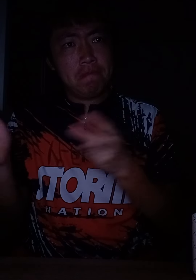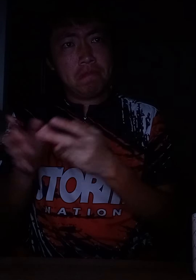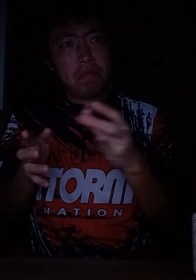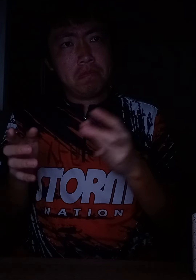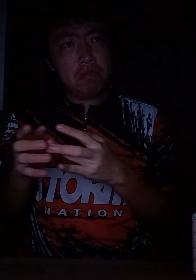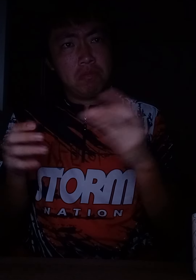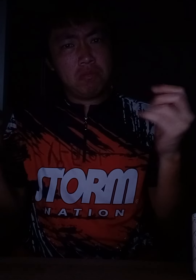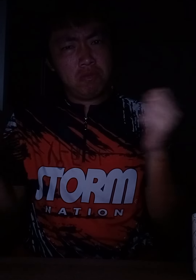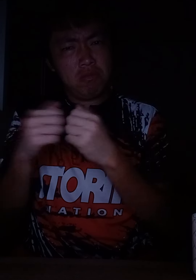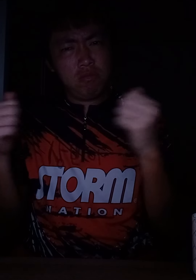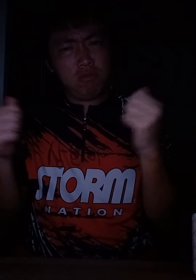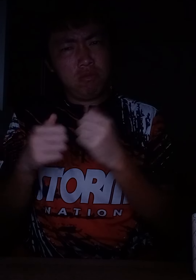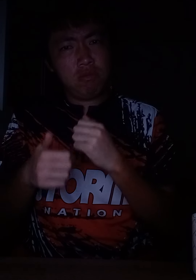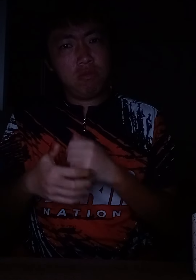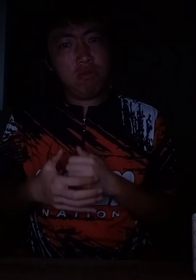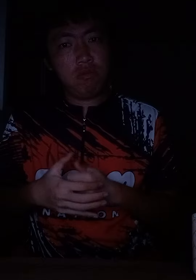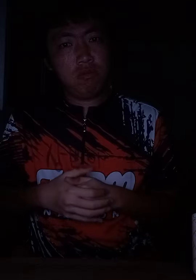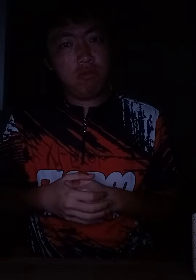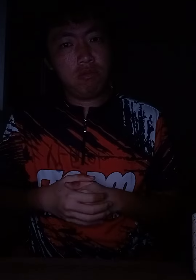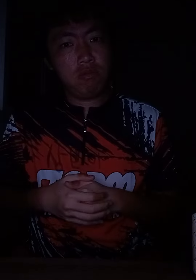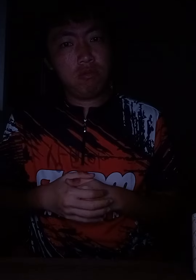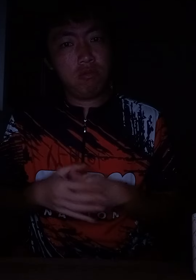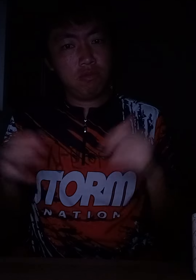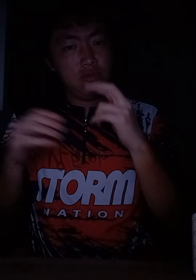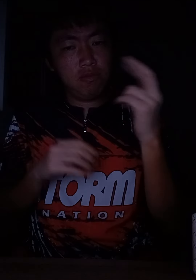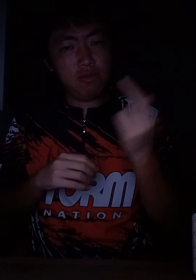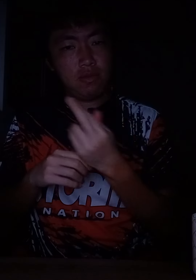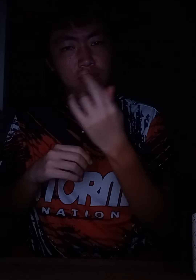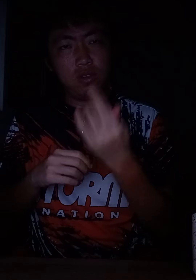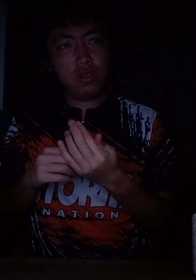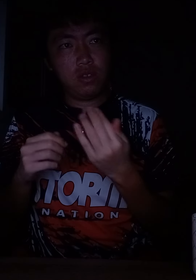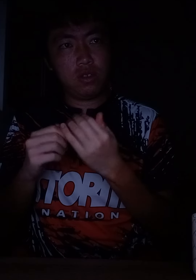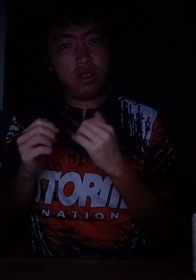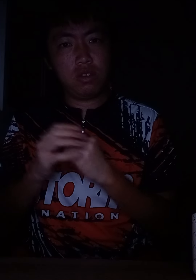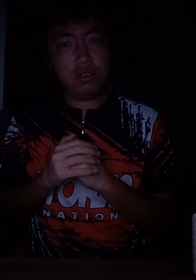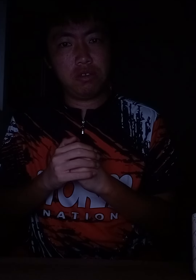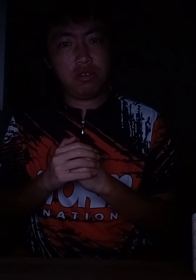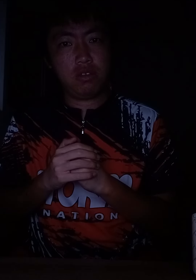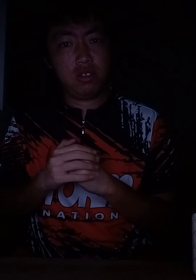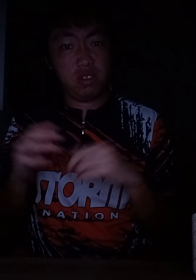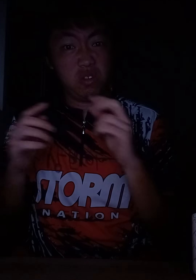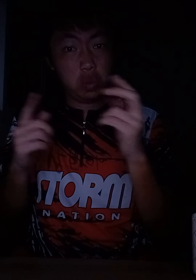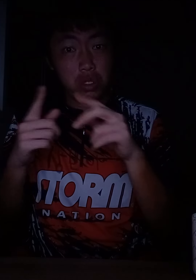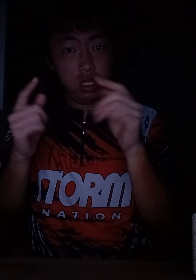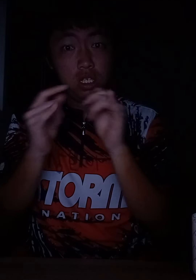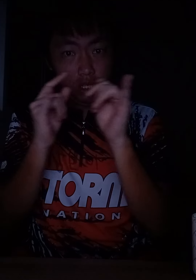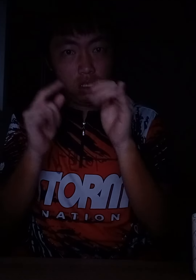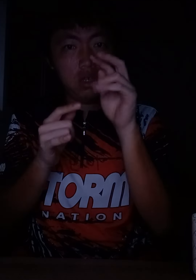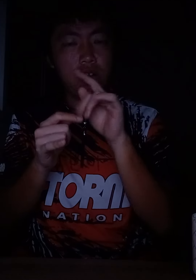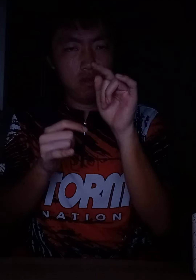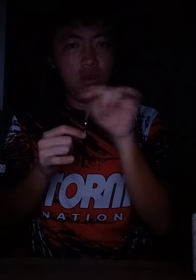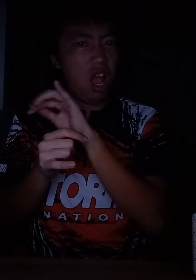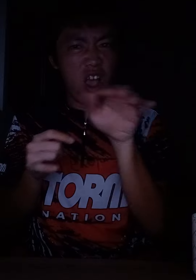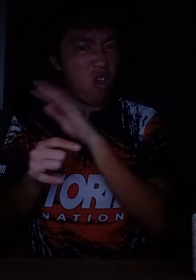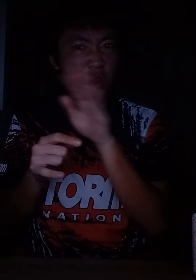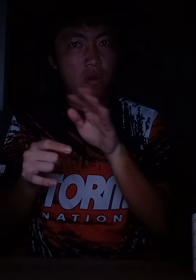무차별 폭력하는 이런 거예요. 그렇다고 하면 교수님이 좋은 말씀을 하셨는데 사실 관리를 해야 됩니다. 관리가 안 되기 때문에 이런 일이